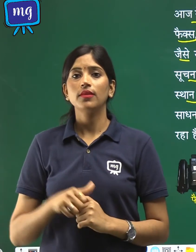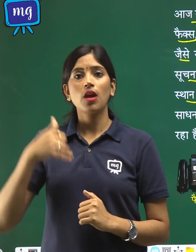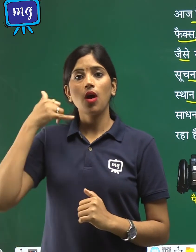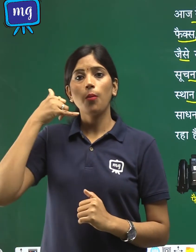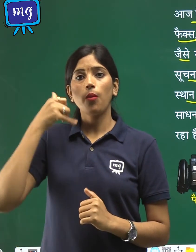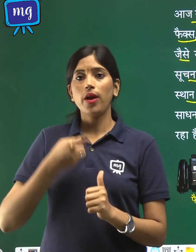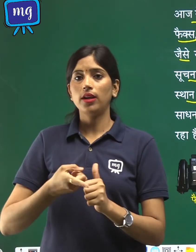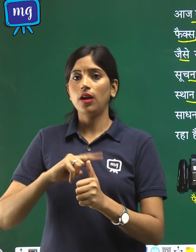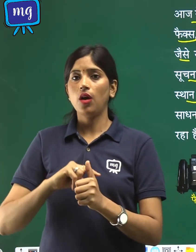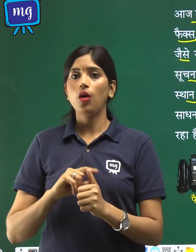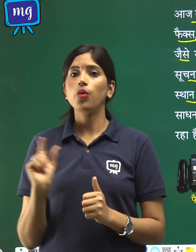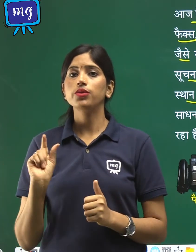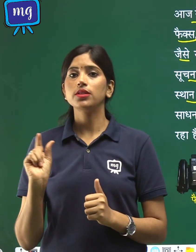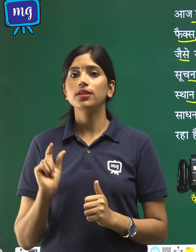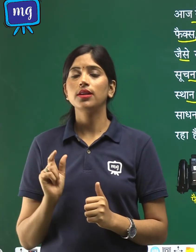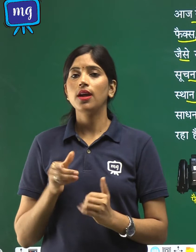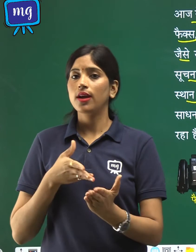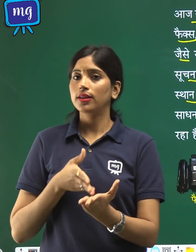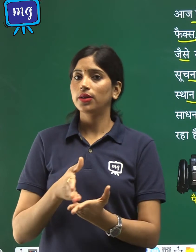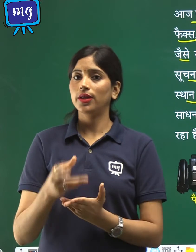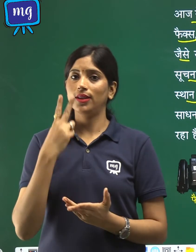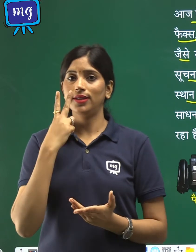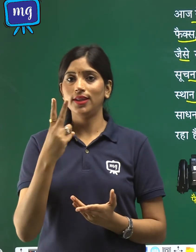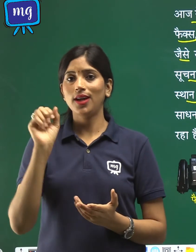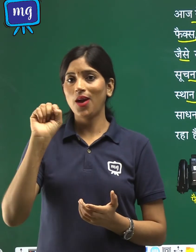मोबाइल का उपयोग करते हुए देखा होगा।